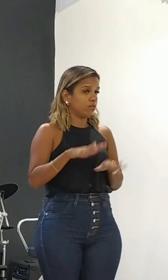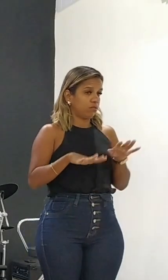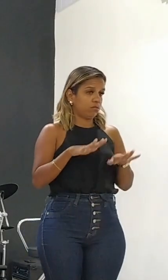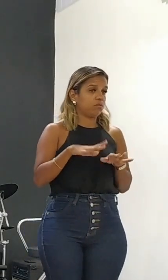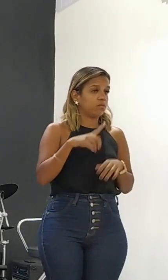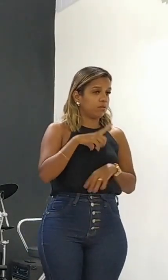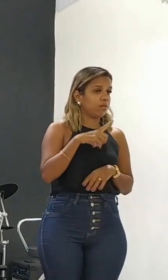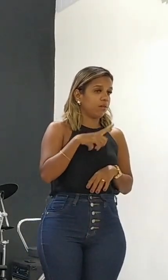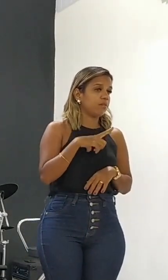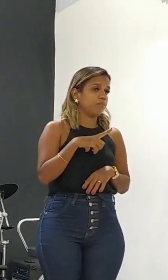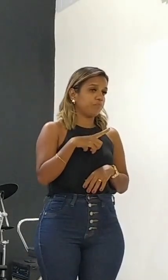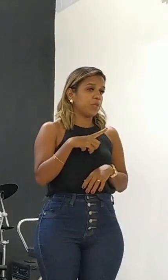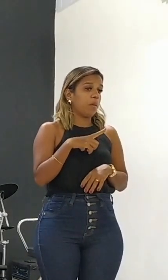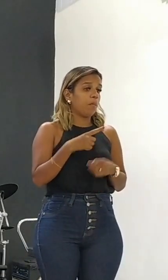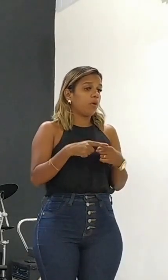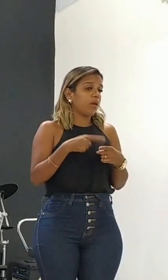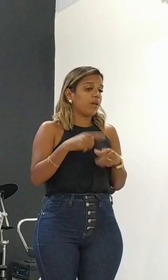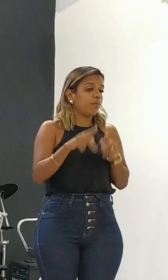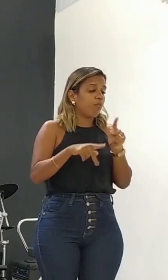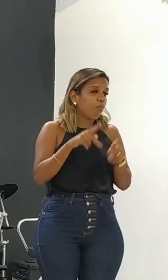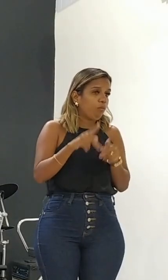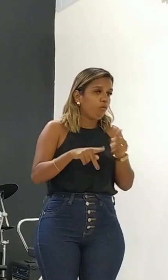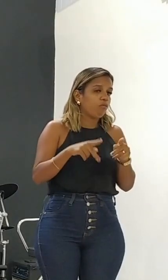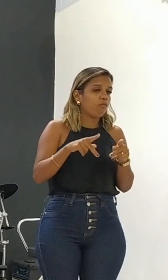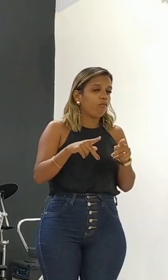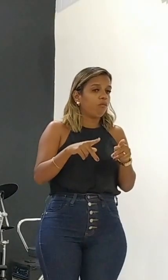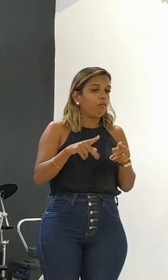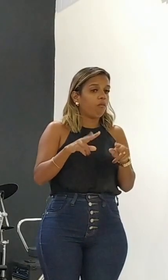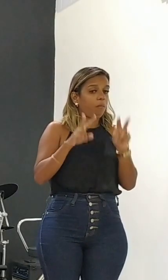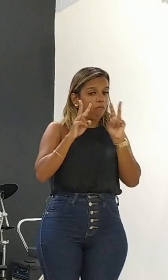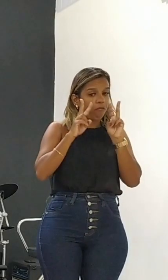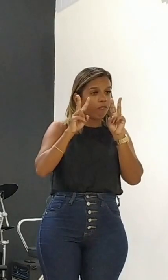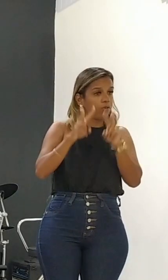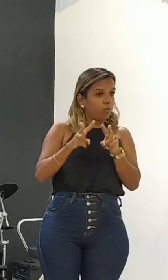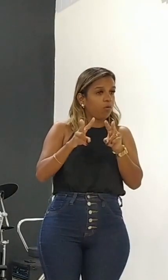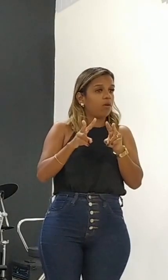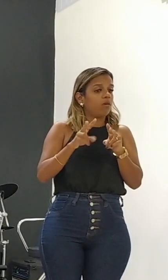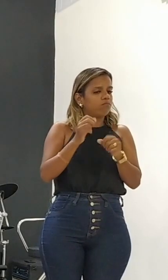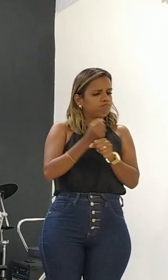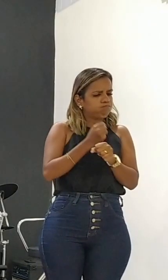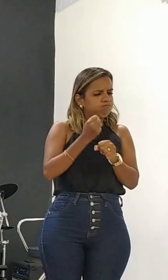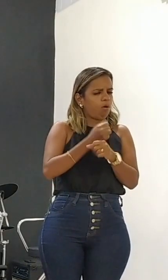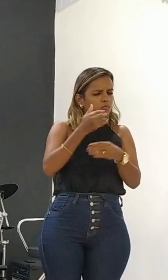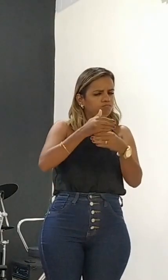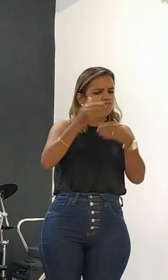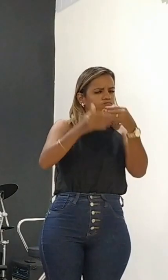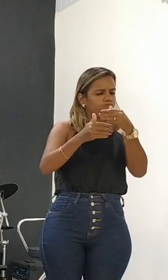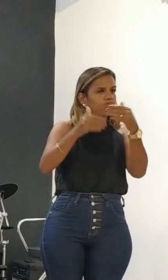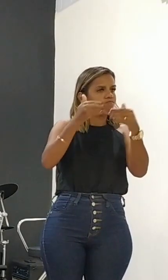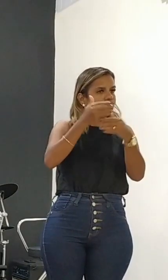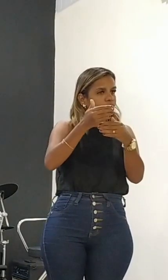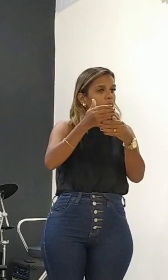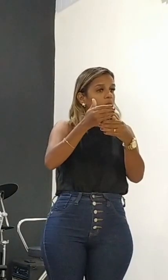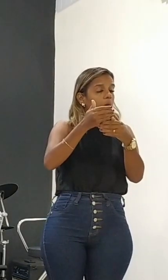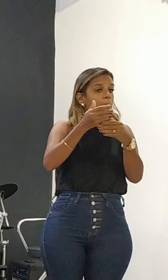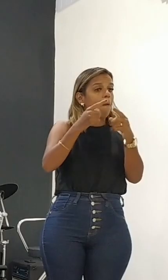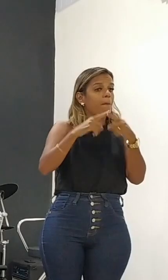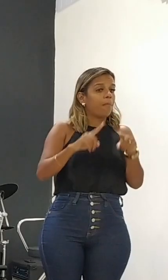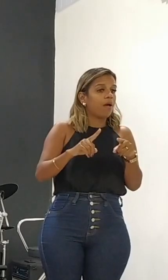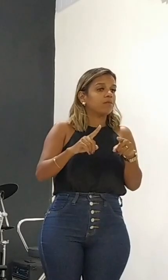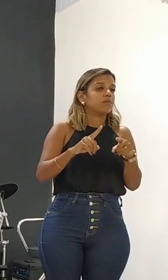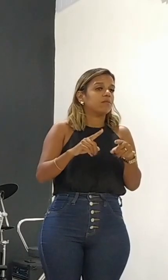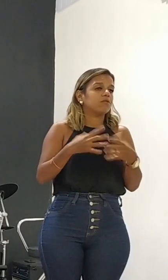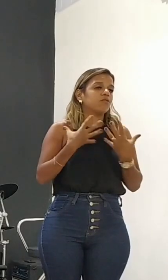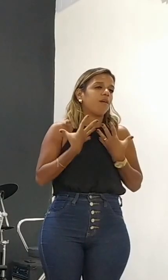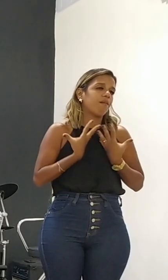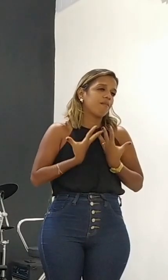desânimo. O povo ficou desanimado, apesar de ver que a obra estava progredindo, apesar de ver que as brechas